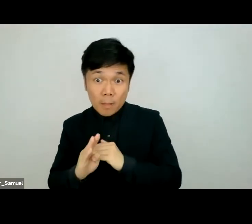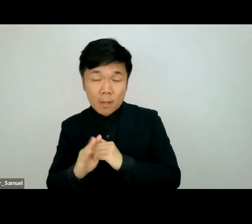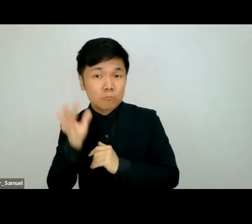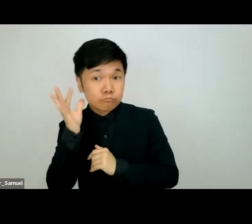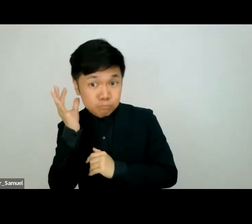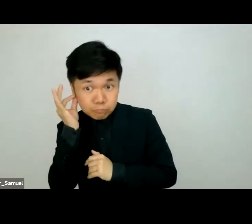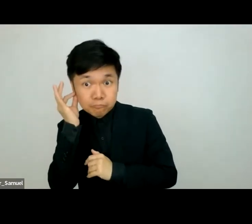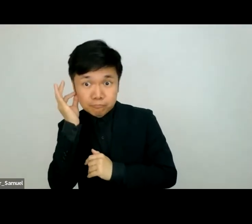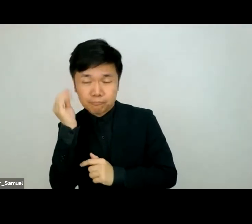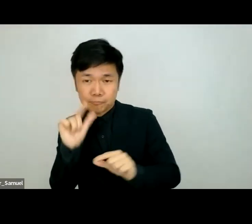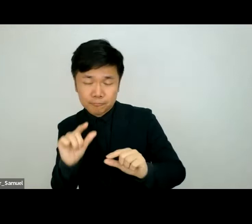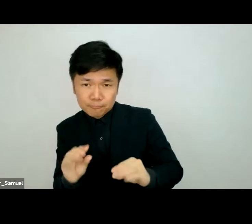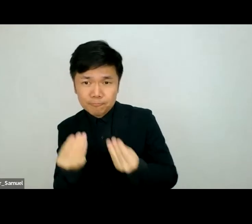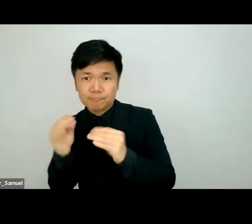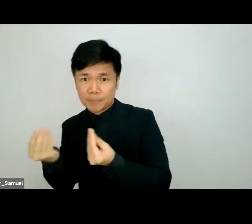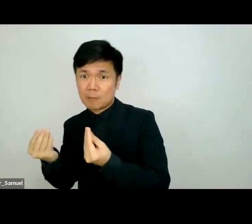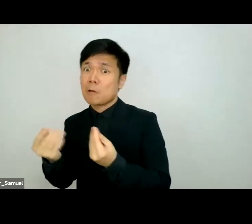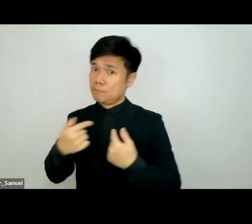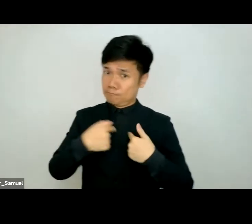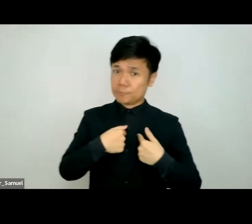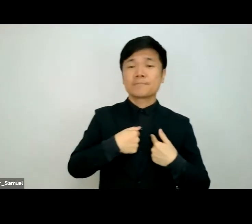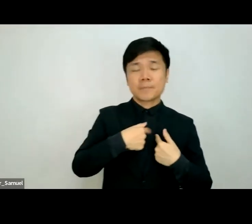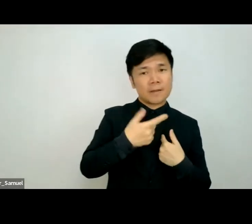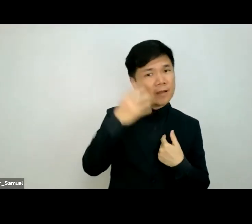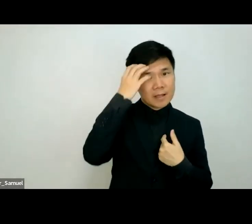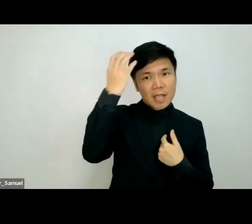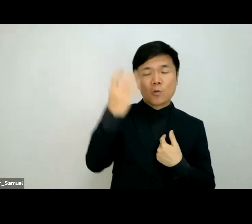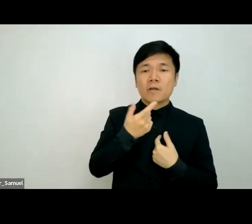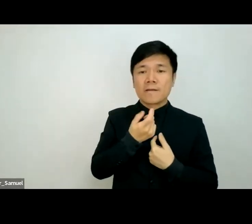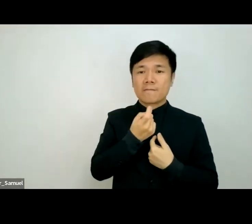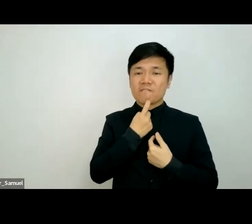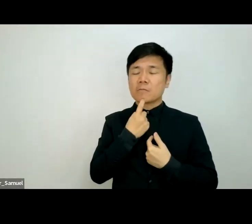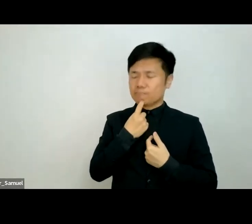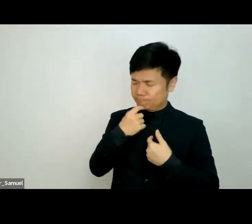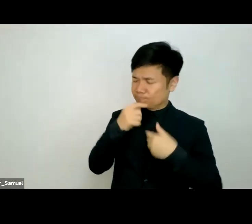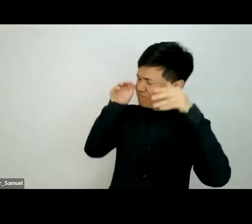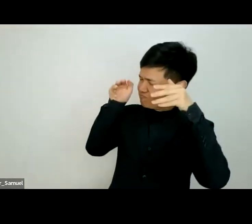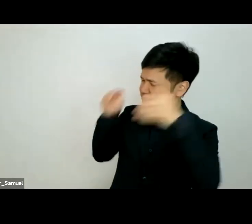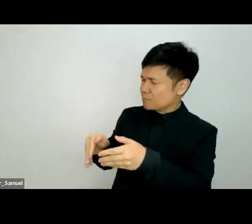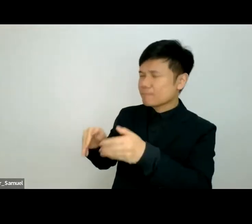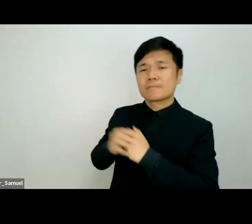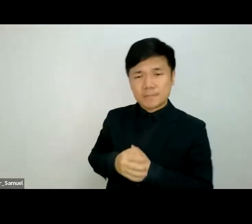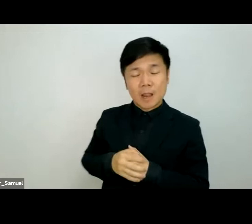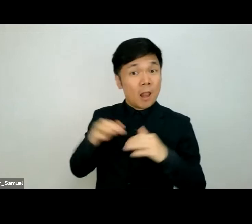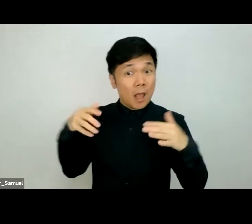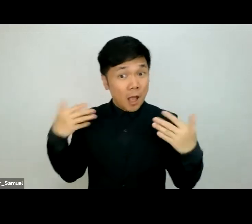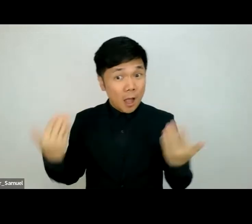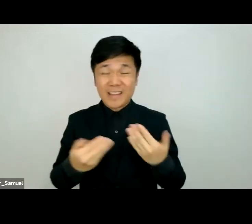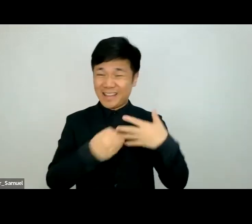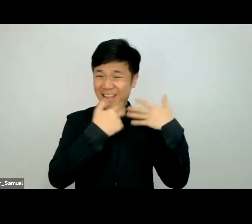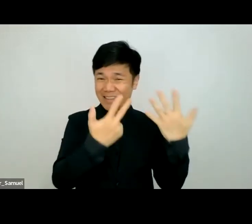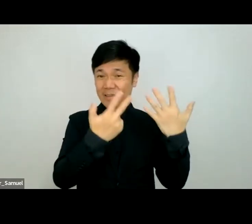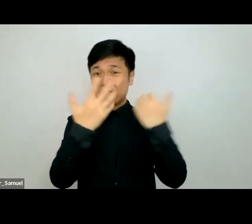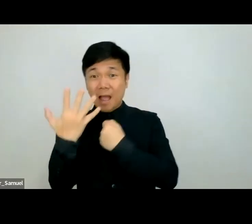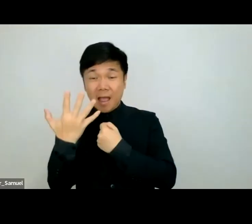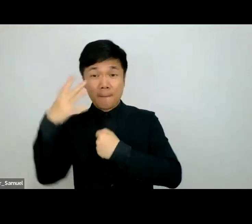promotion des droits des femmes, des filles et des personnes handicapées est au cours de nos